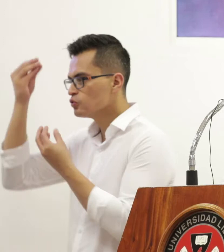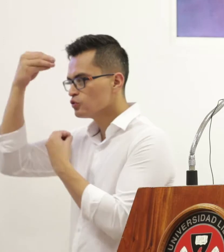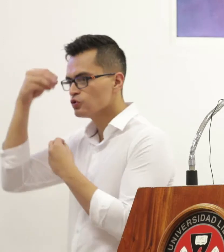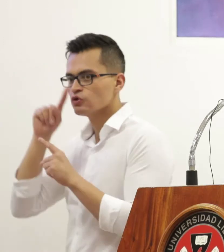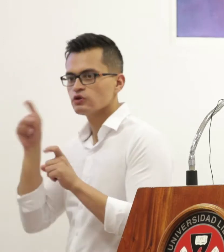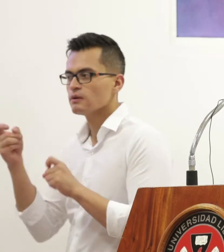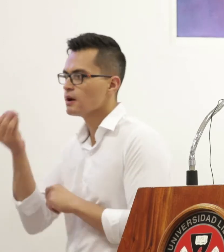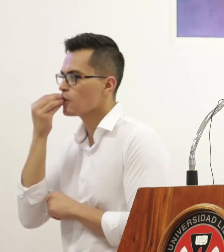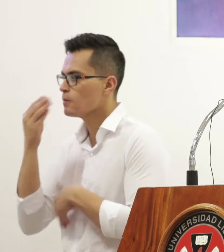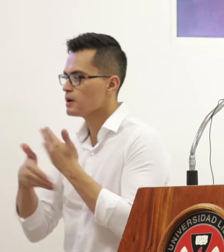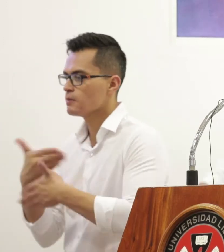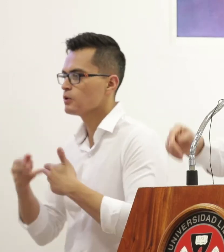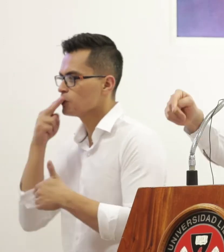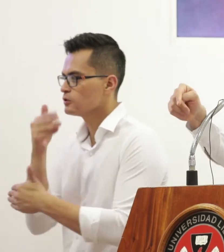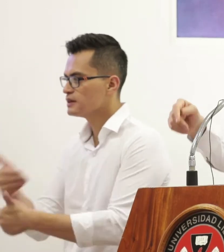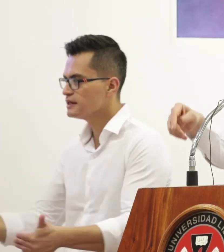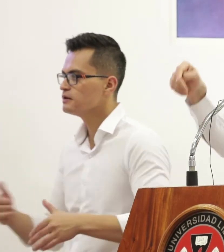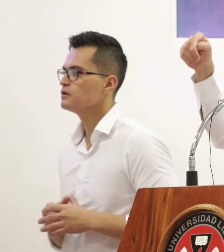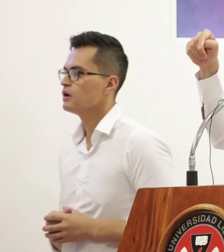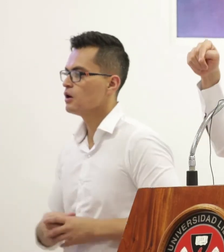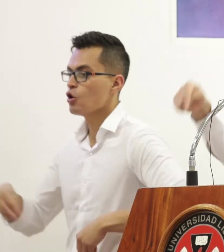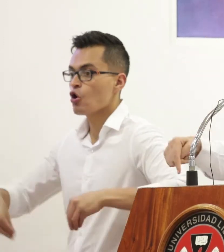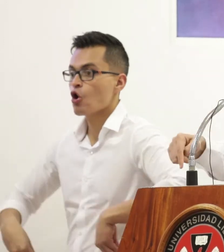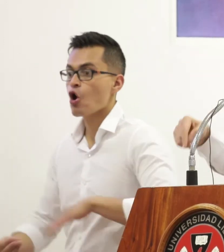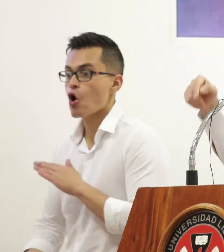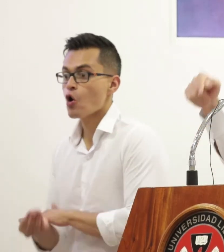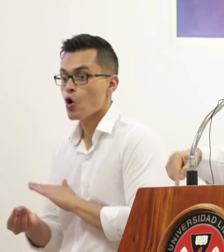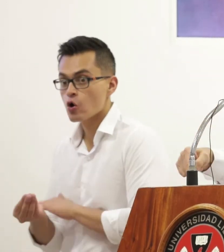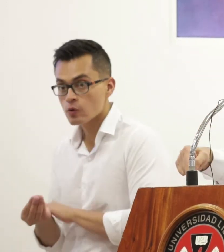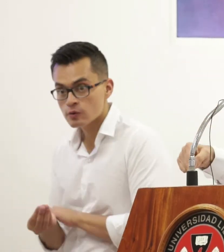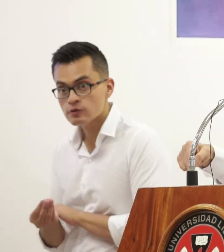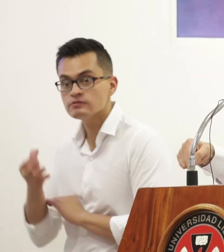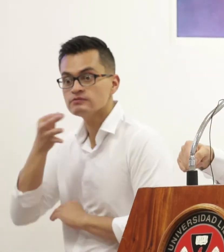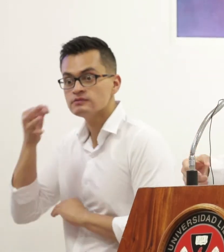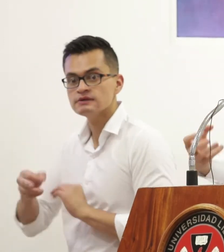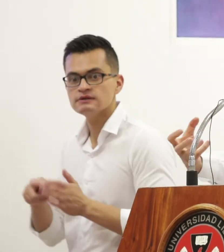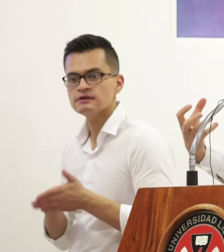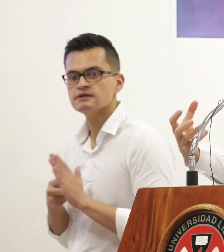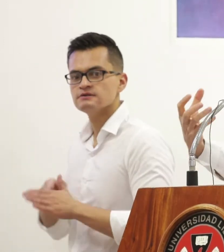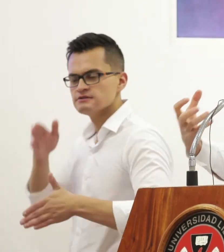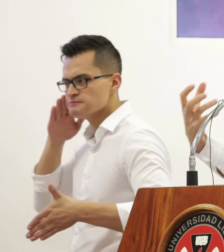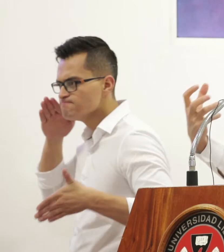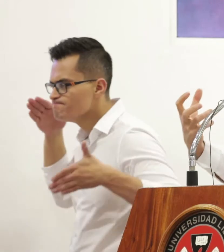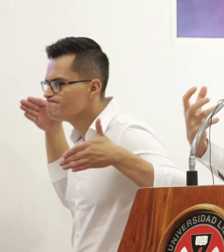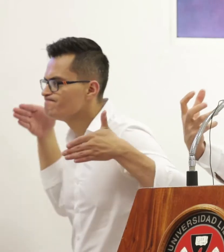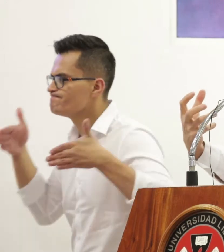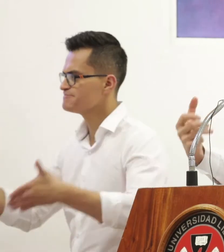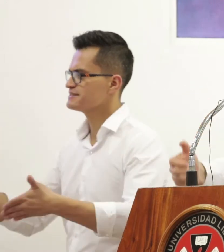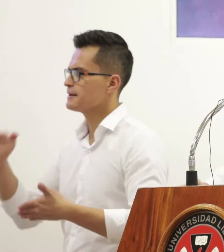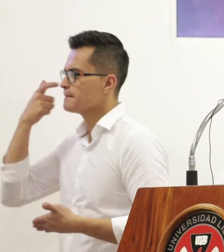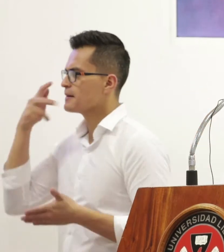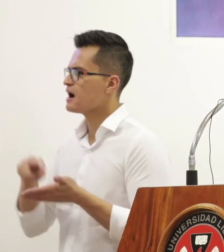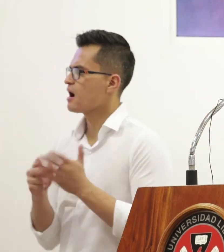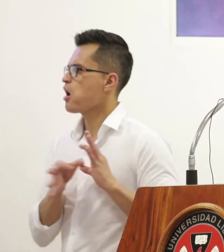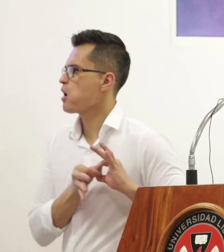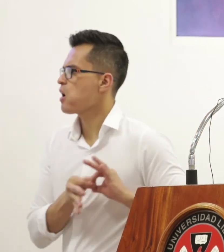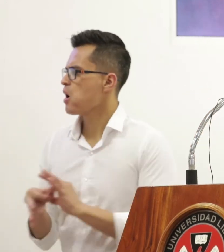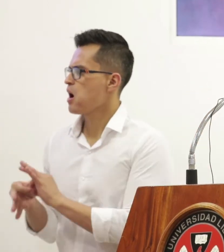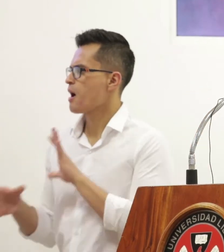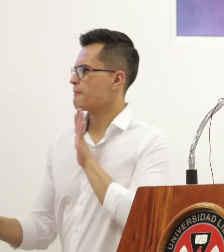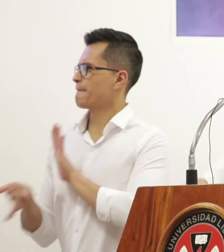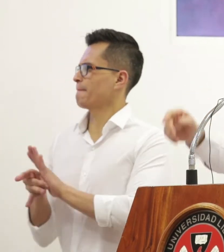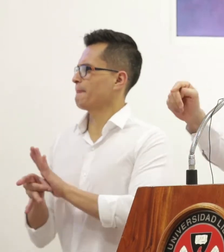programa de alimentación escolar. Hoy la corrupción está ensañada, yo lo he repetido muchas veces, está pegada como una costra a los programas